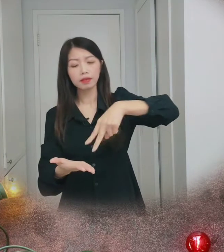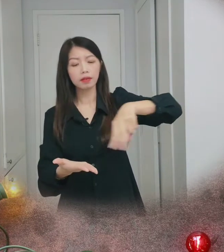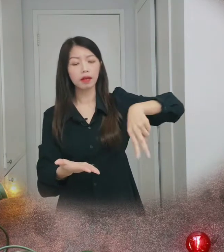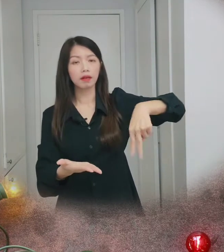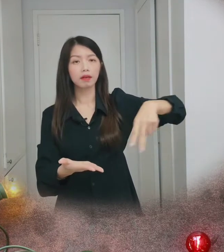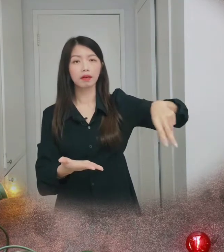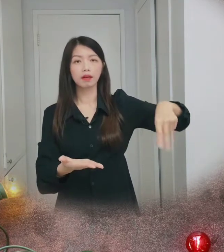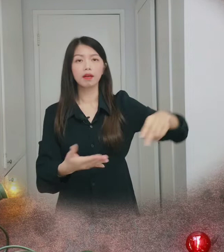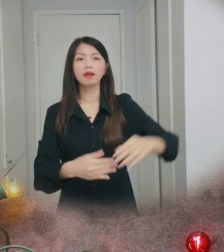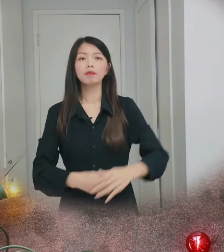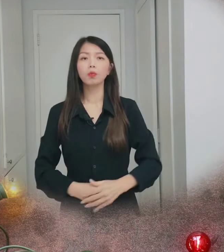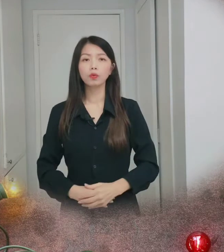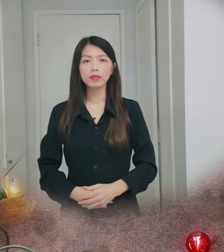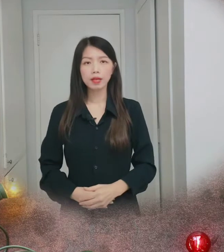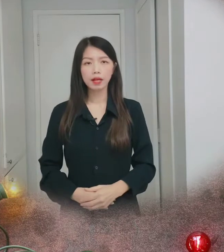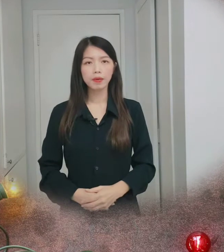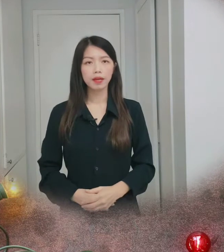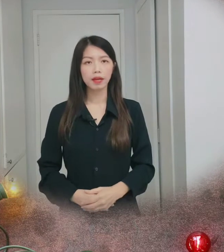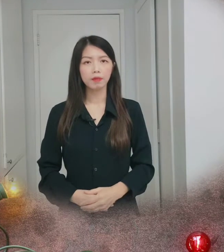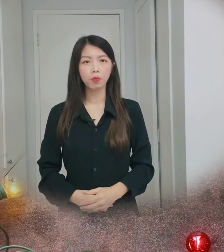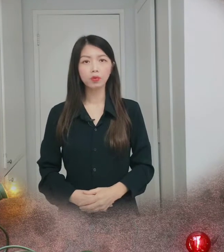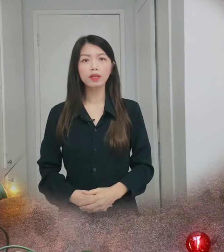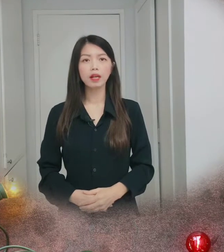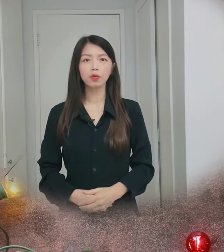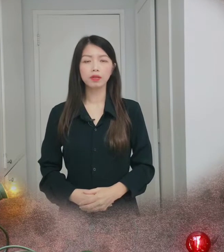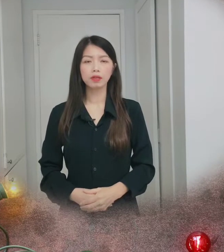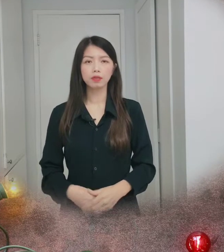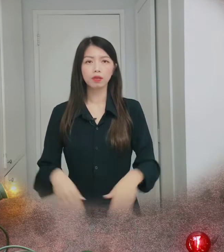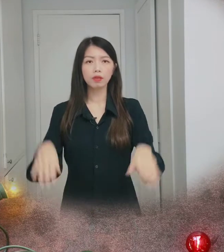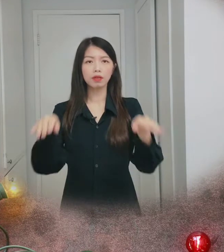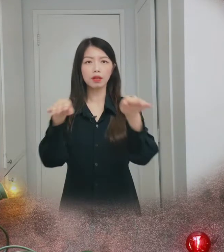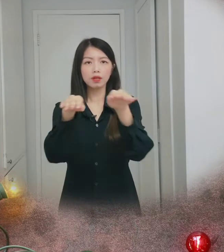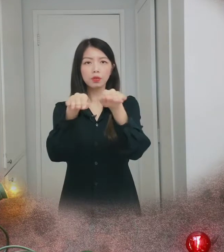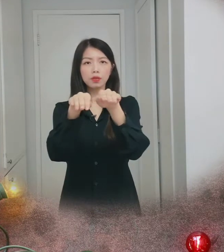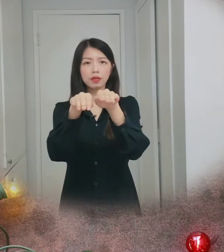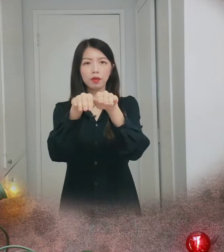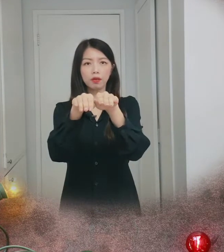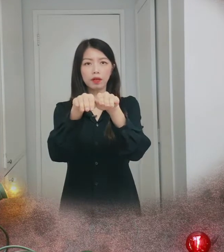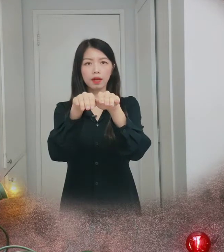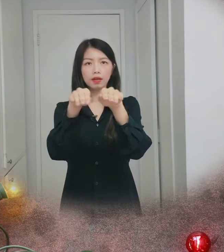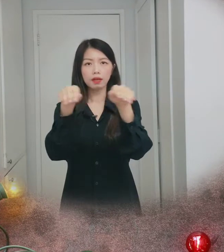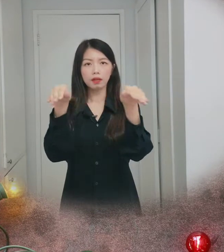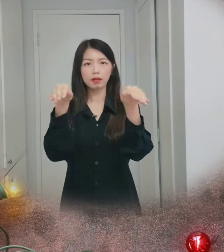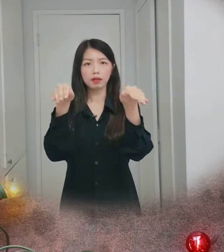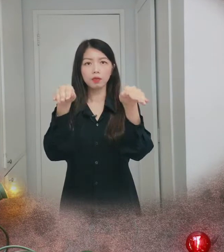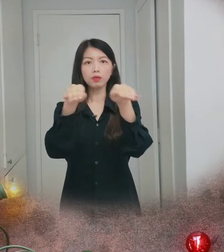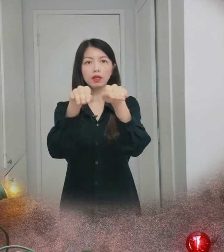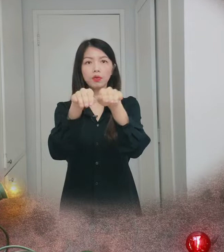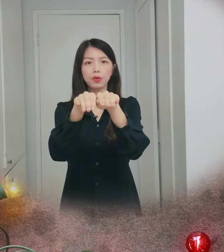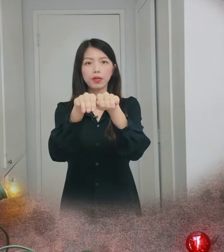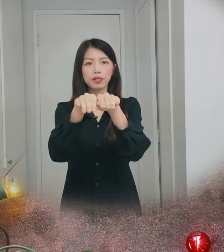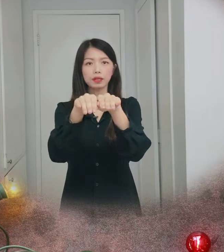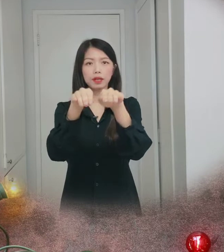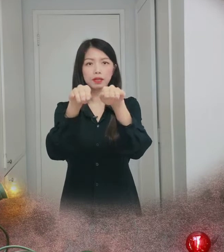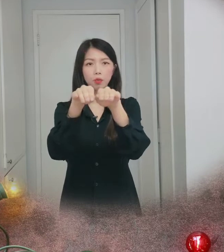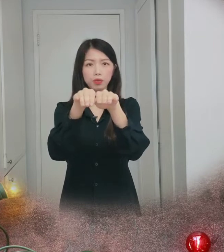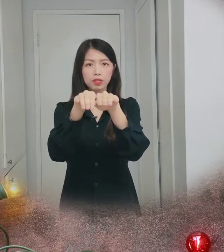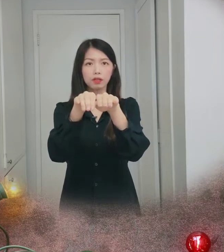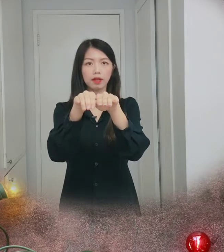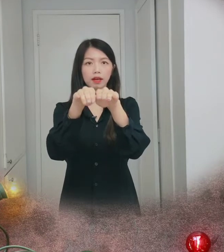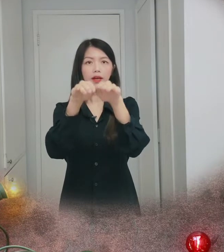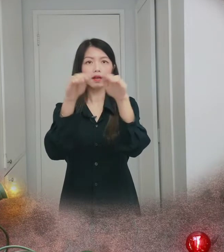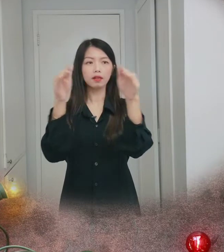헤매는 모든 사람에게, 모든이라고 한 뜻의 수어는 손을 이렇게 손등이 위로 한 이